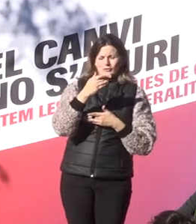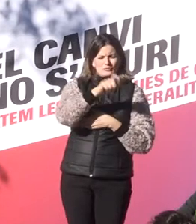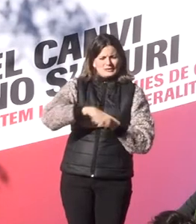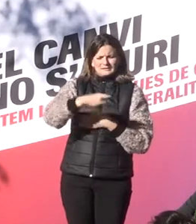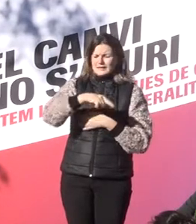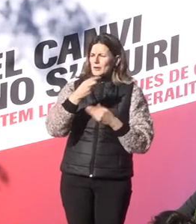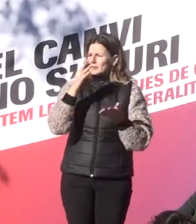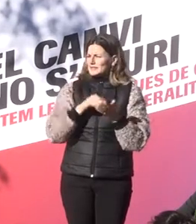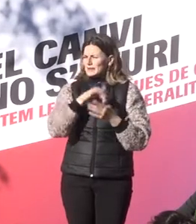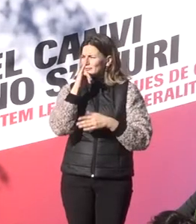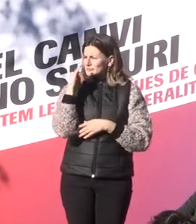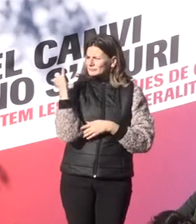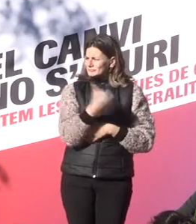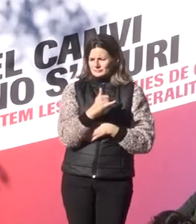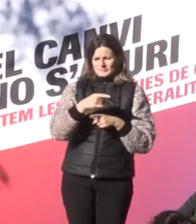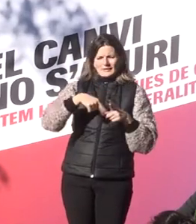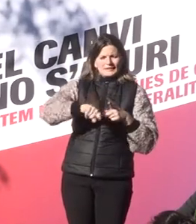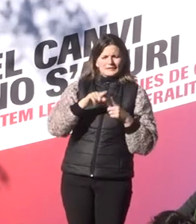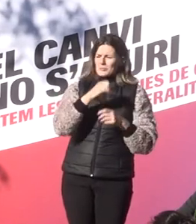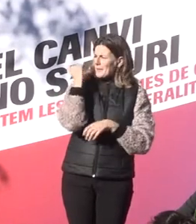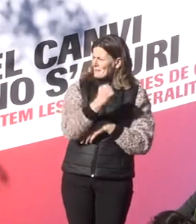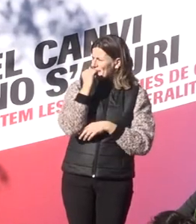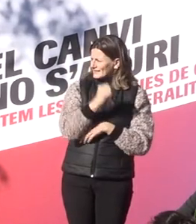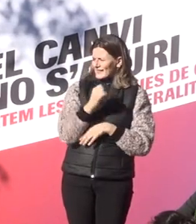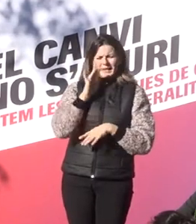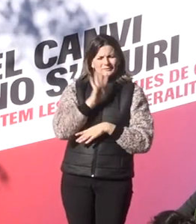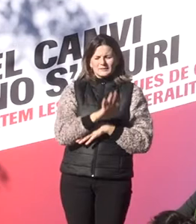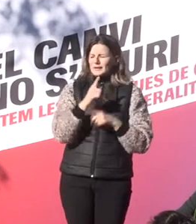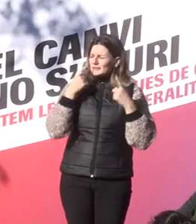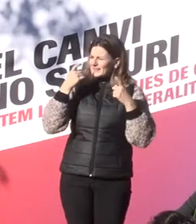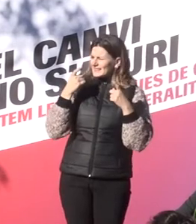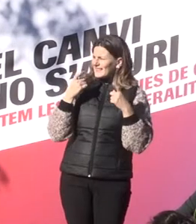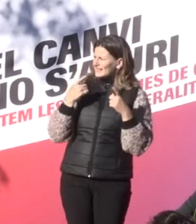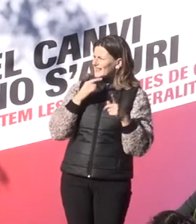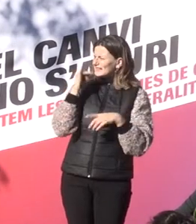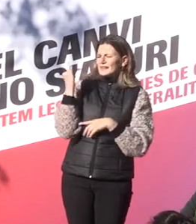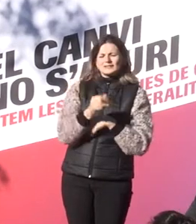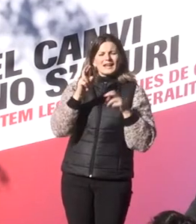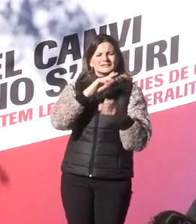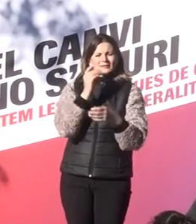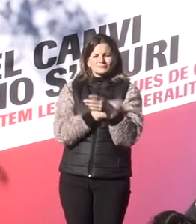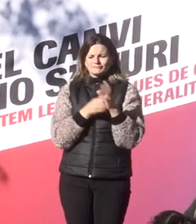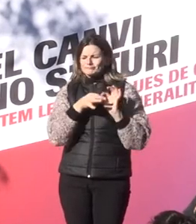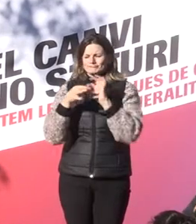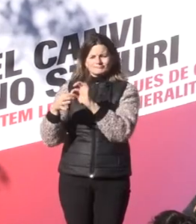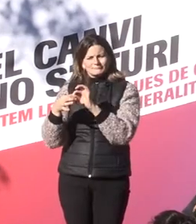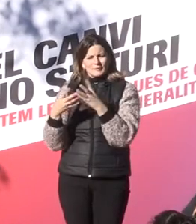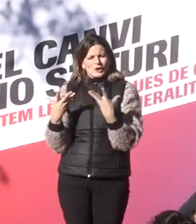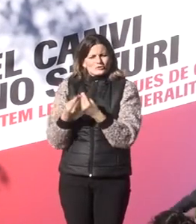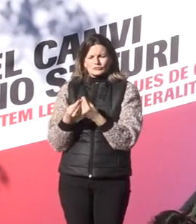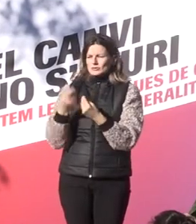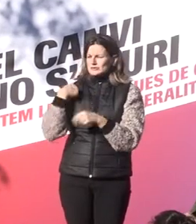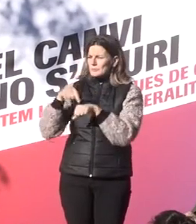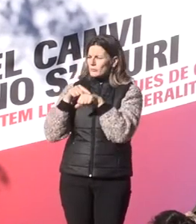son asesinadas y asesinados por denunciar la narcopolítica por denunciar la complicidad entre los poderes de estado entre